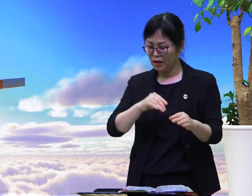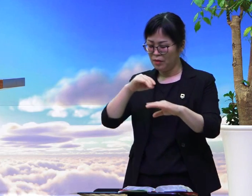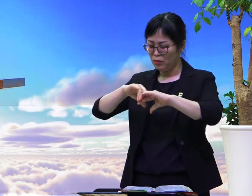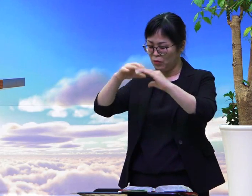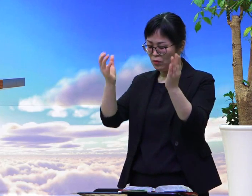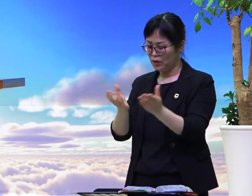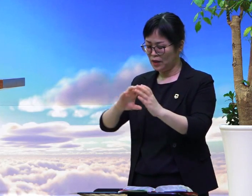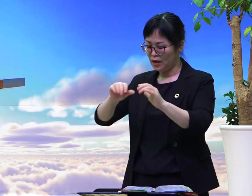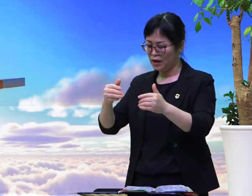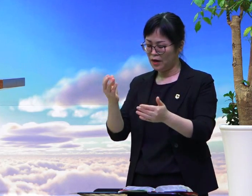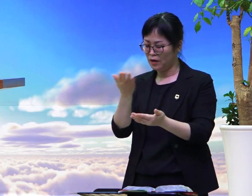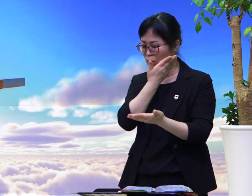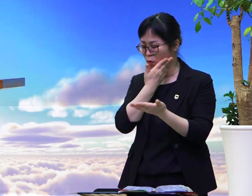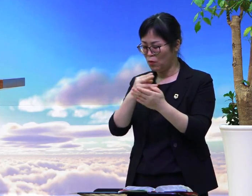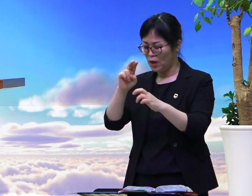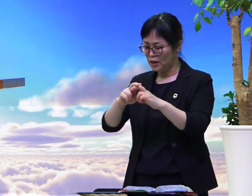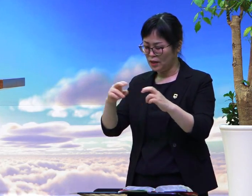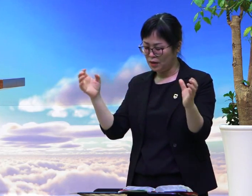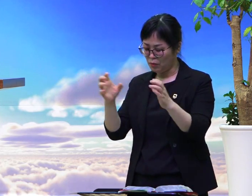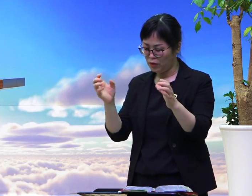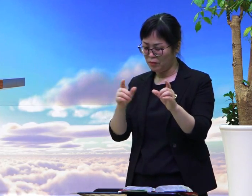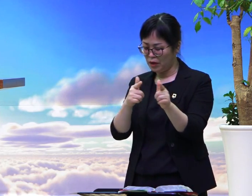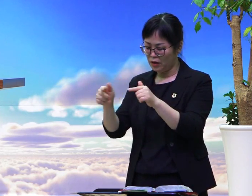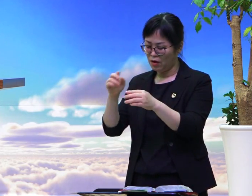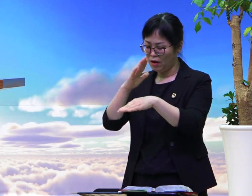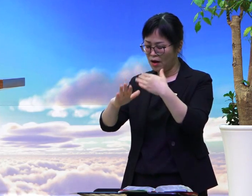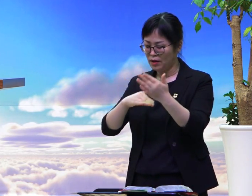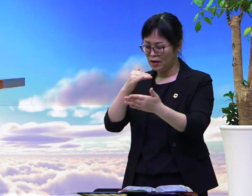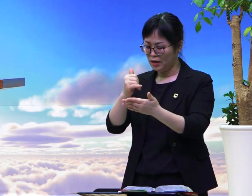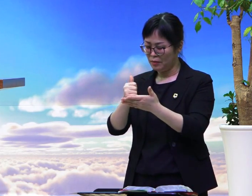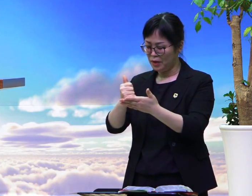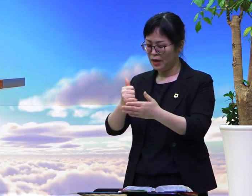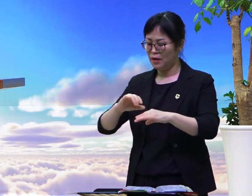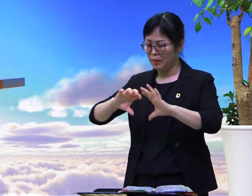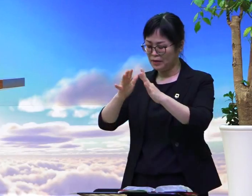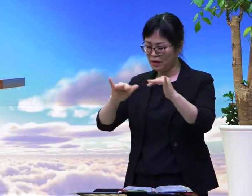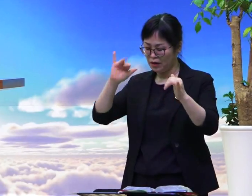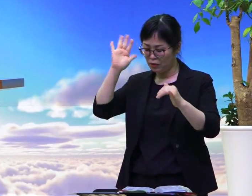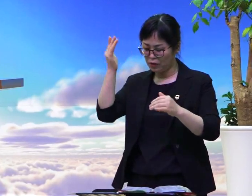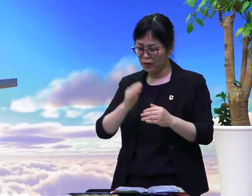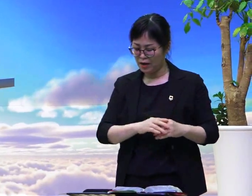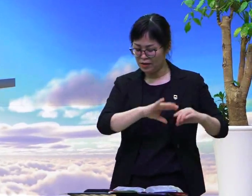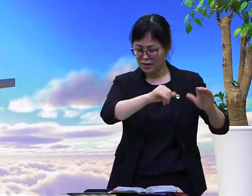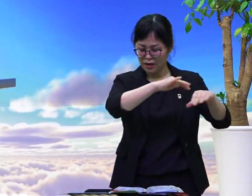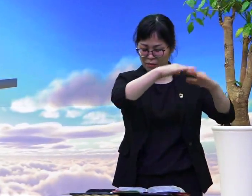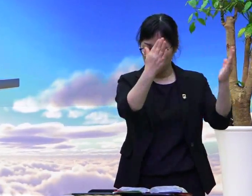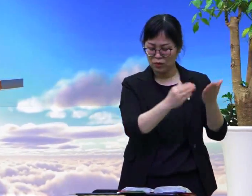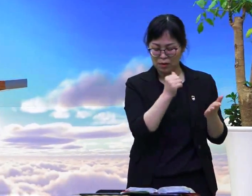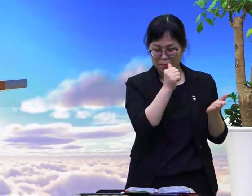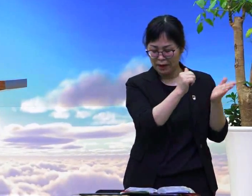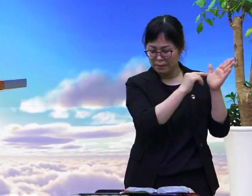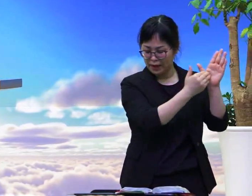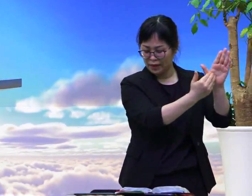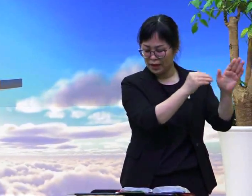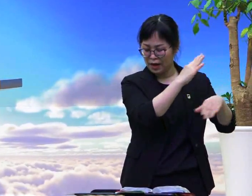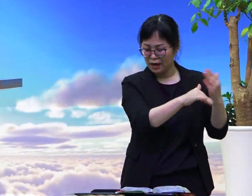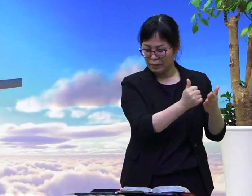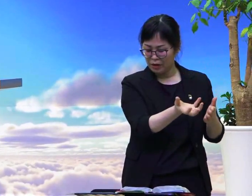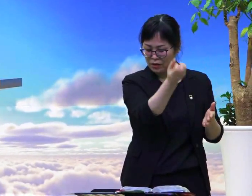앉으셨도다. 문나라의 고관들이 모임이며 아브라함의 하나님의 백성이 되도다. 세상의 모든